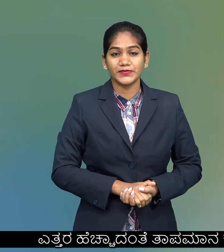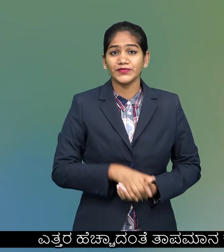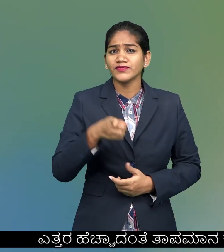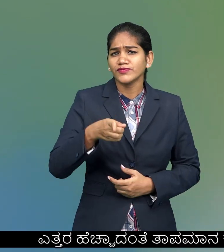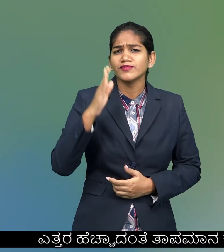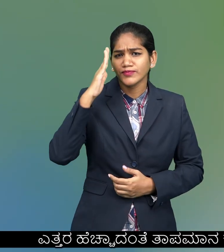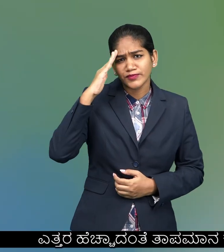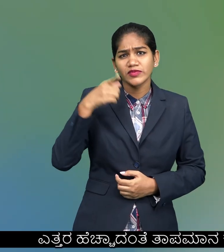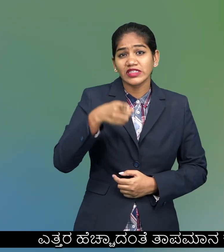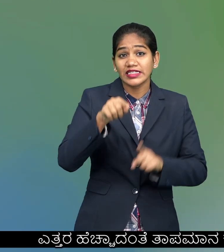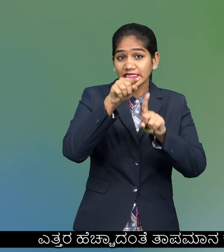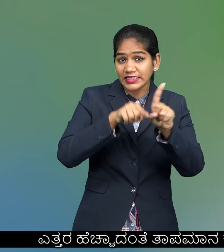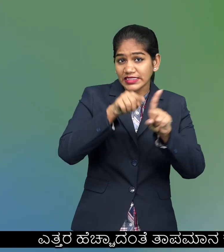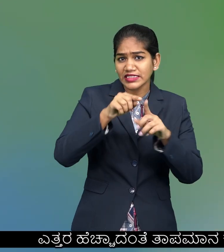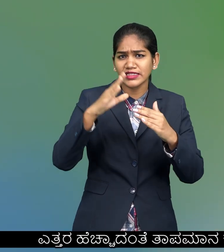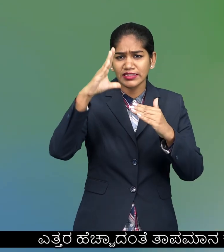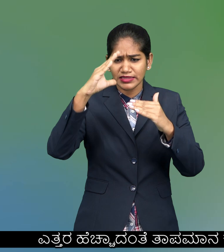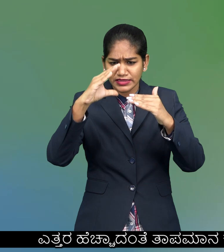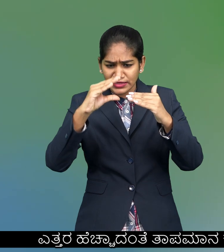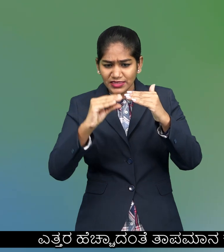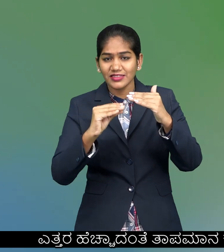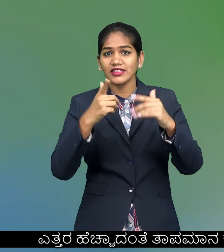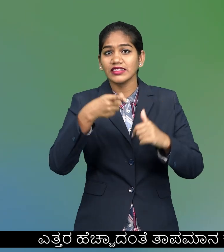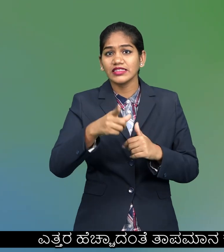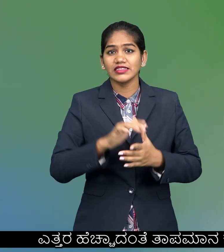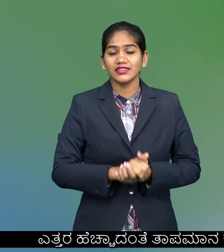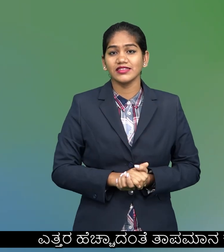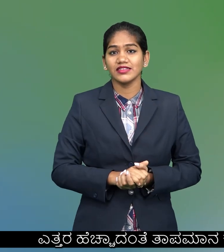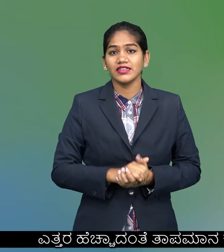ಎತ್ತರ ಹೆಚ್ಚಾದಂತೆ ತಾಪಮಾನ ಕಡಿಮೆಯಾಗುತ್ತದೆ ಎಂದು ನಿಮಗೆ ತಿಳಿದಿದೆ.